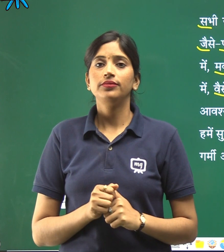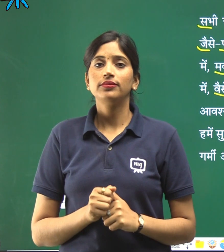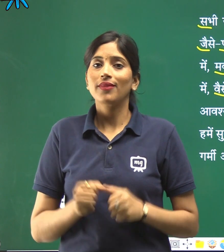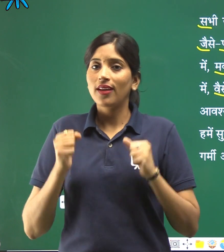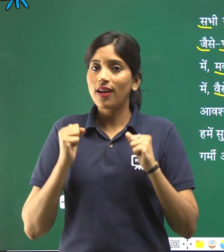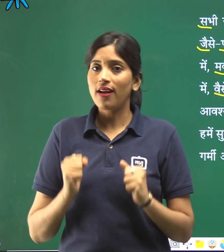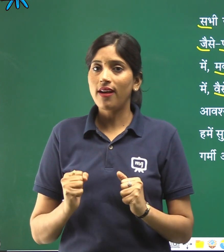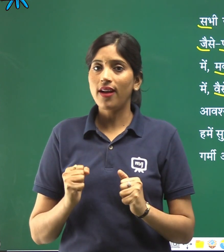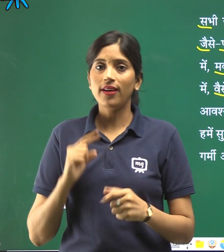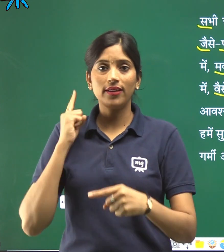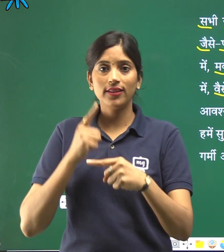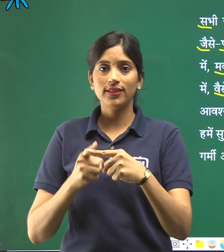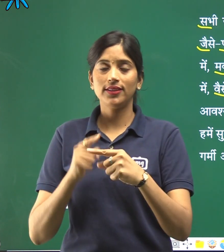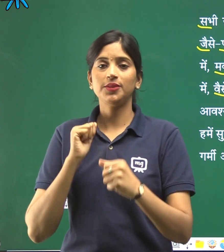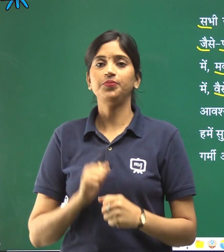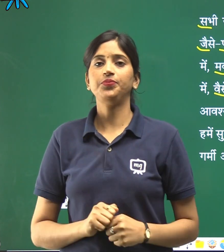रहने के लिए